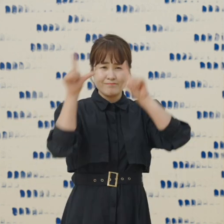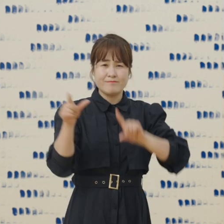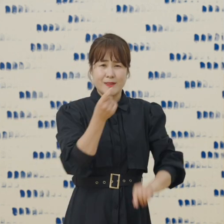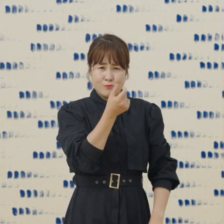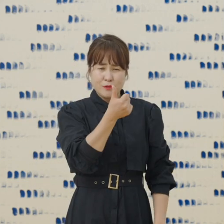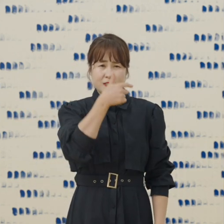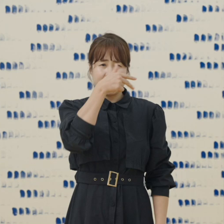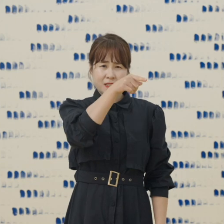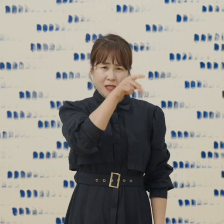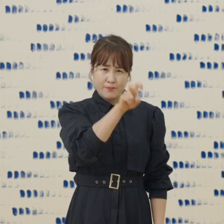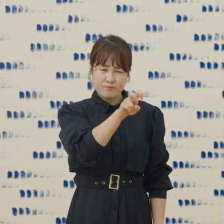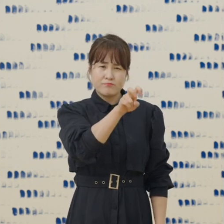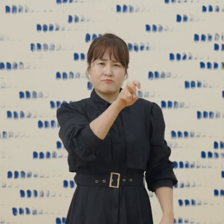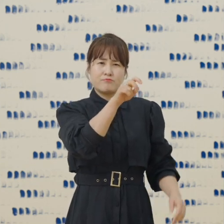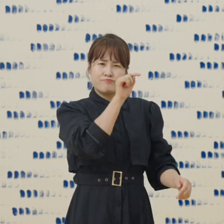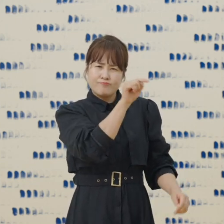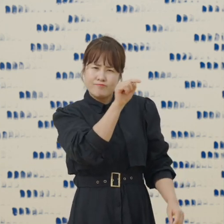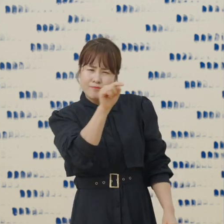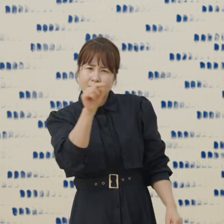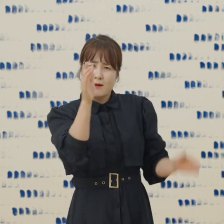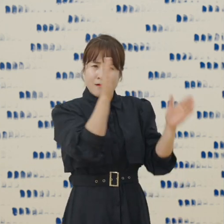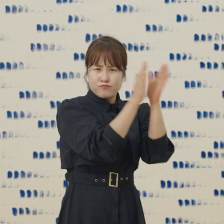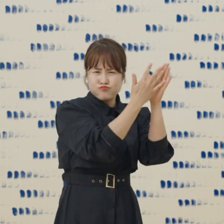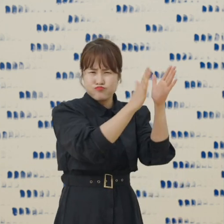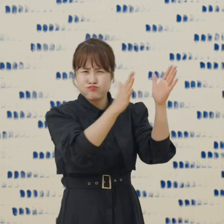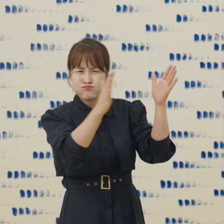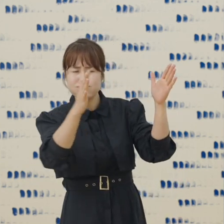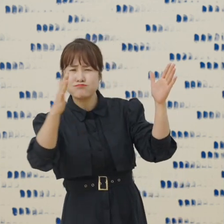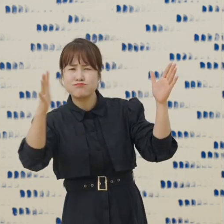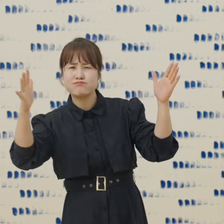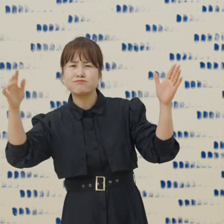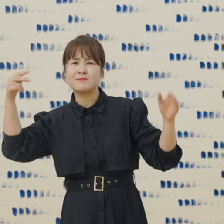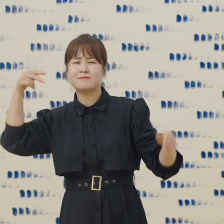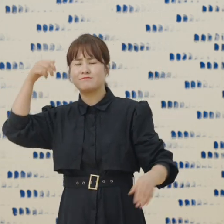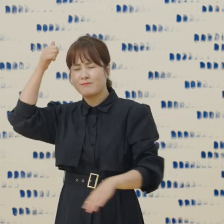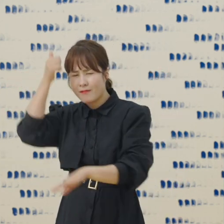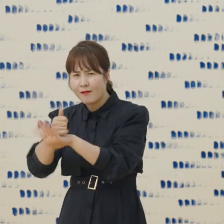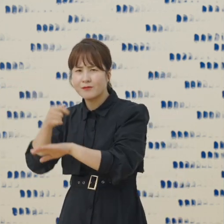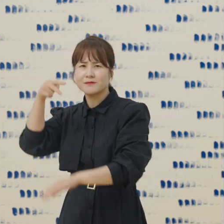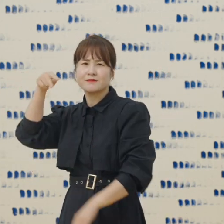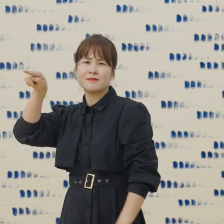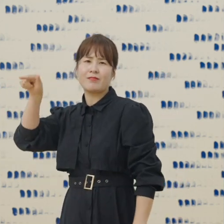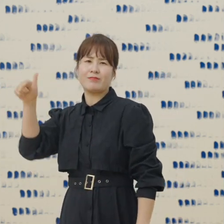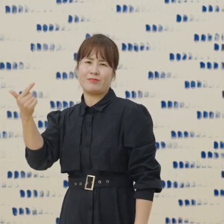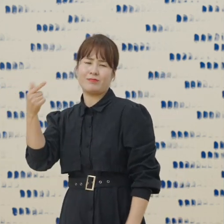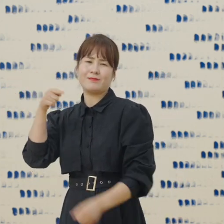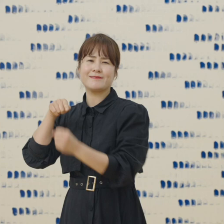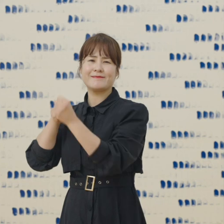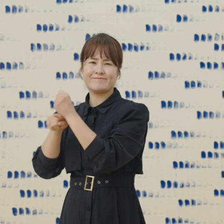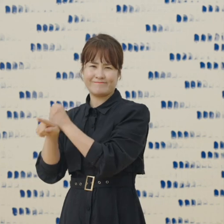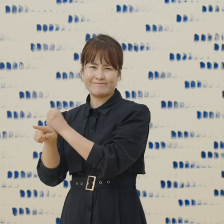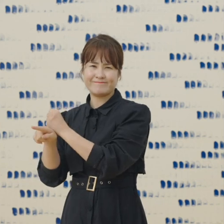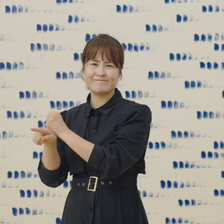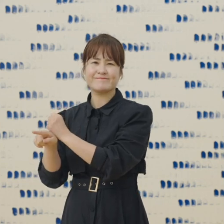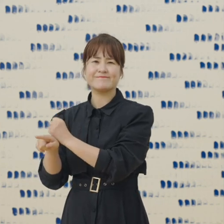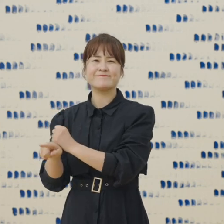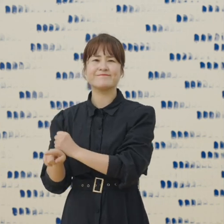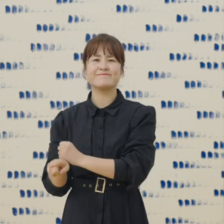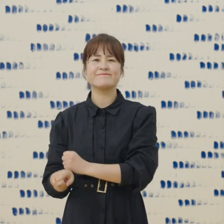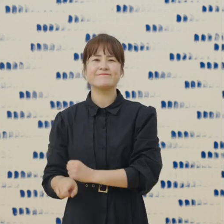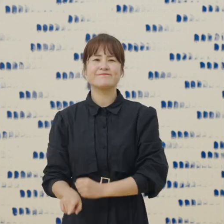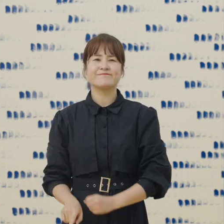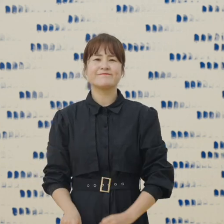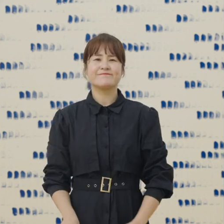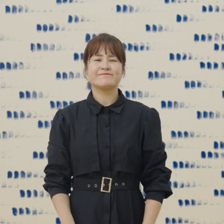우리의 삶이 작은 순간들로 이루어지고 그 순간들이 연결되어 우리의 인생을 만들어낸다는